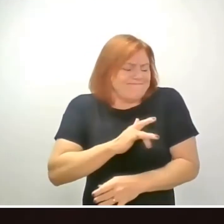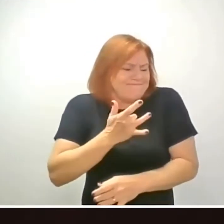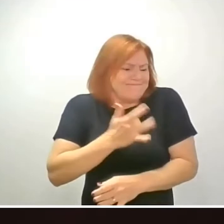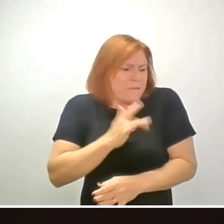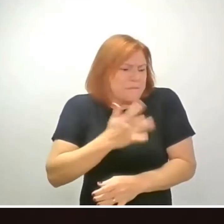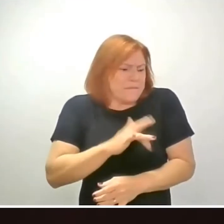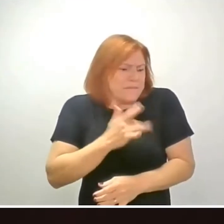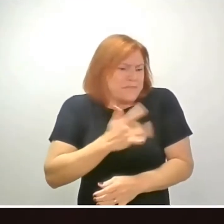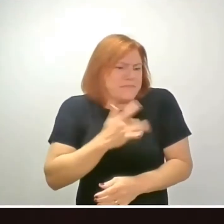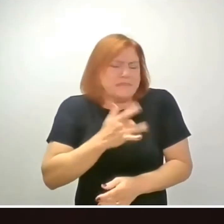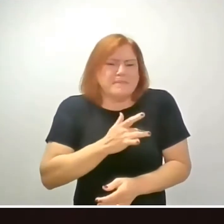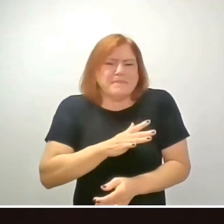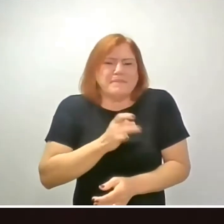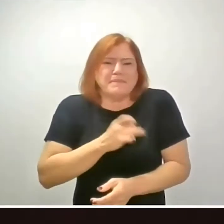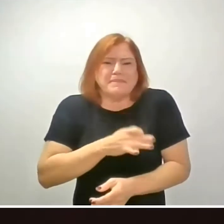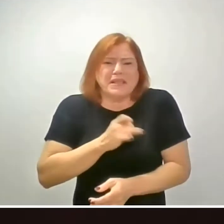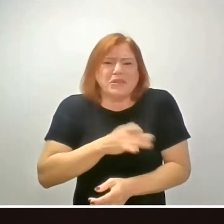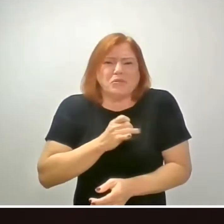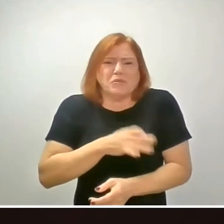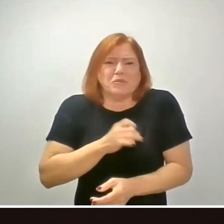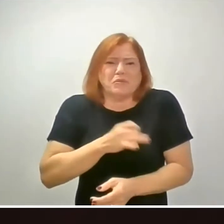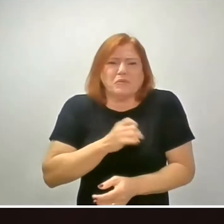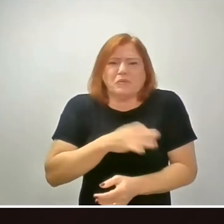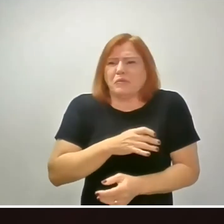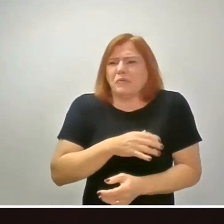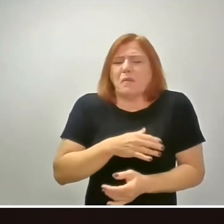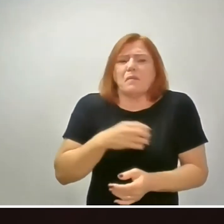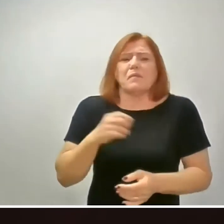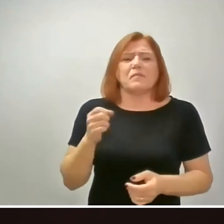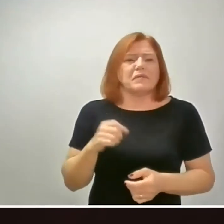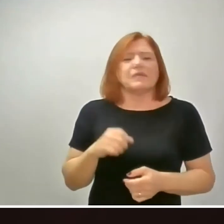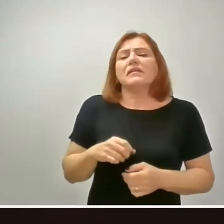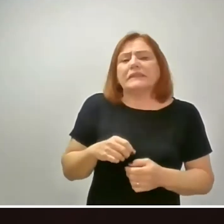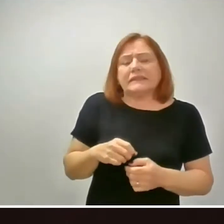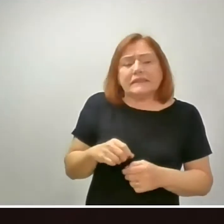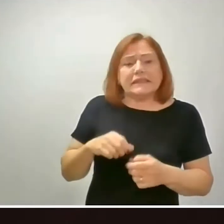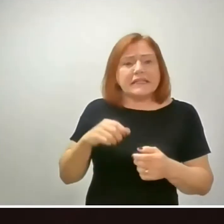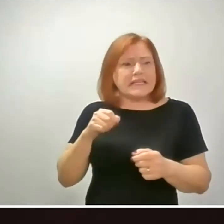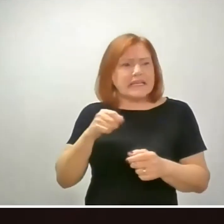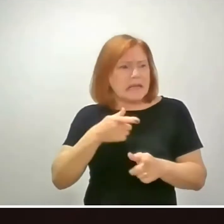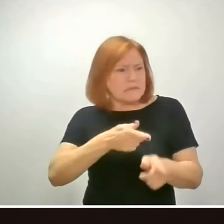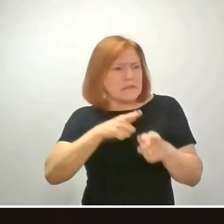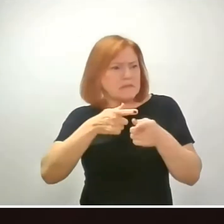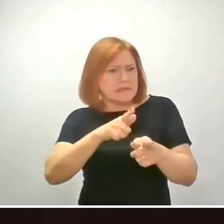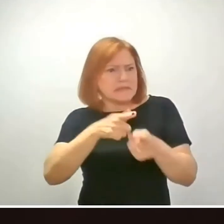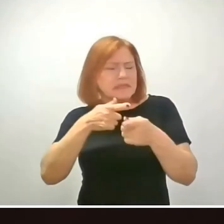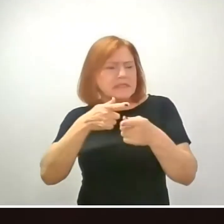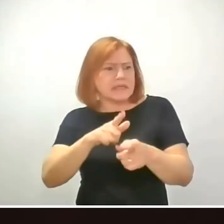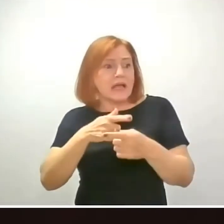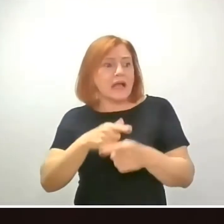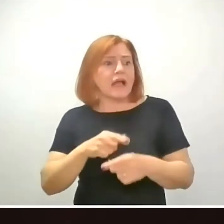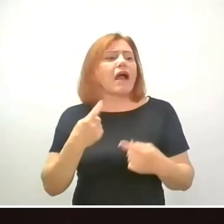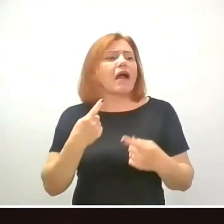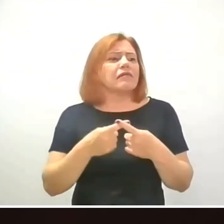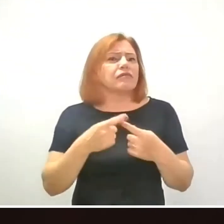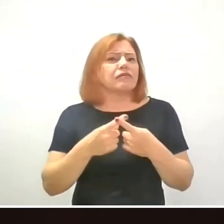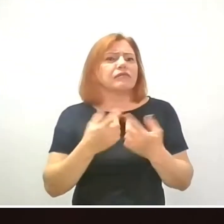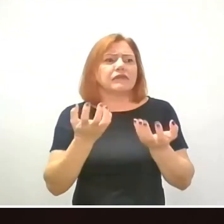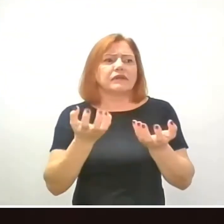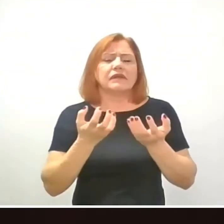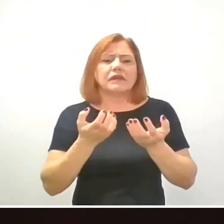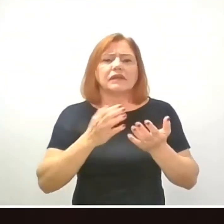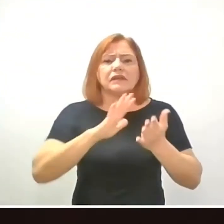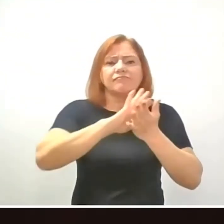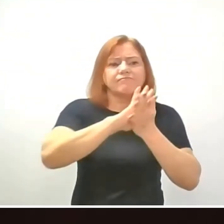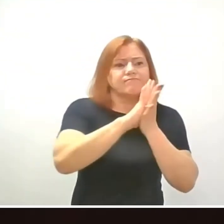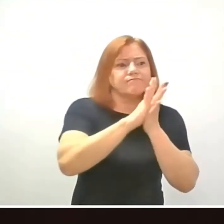se acabe. Mas a igreja não acaba, porque a raiz da igreja está no céu, não está na terra. Ninguém